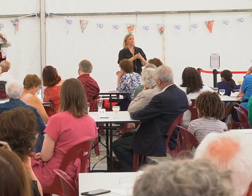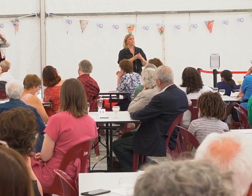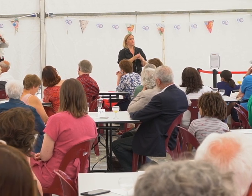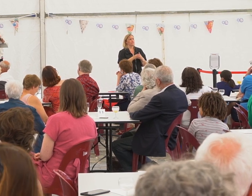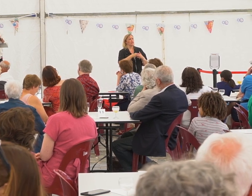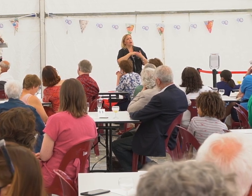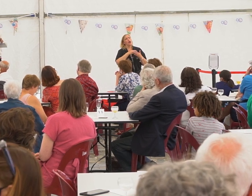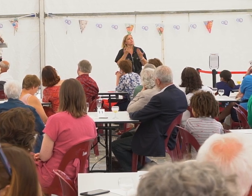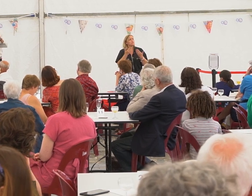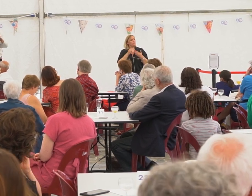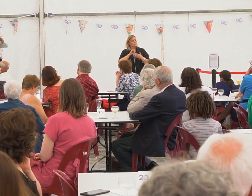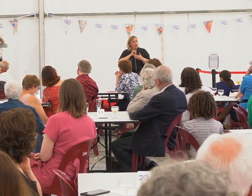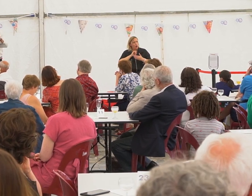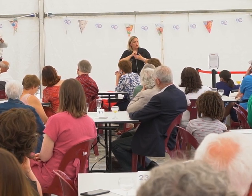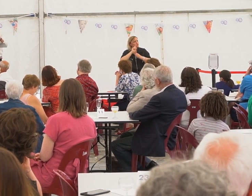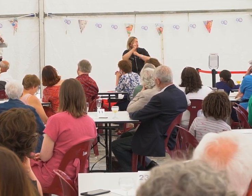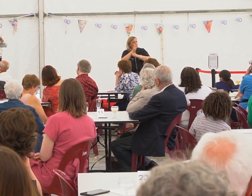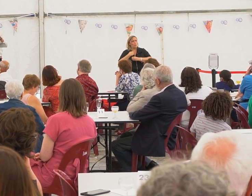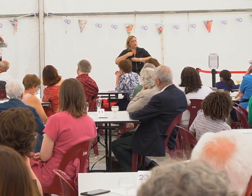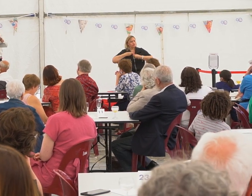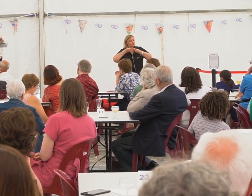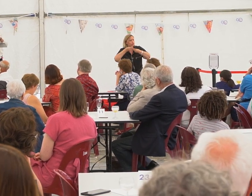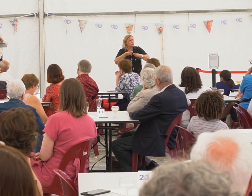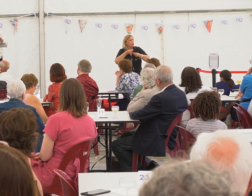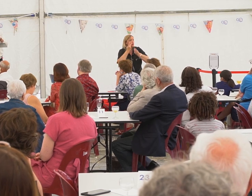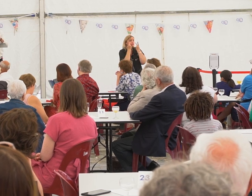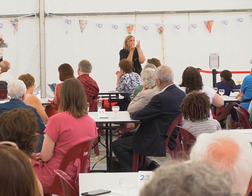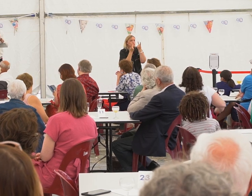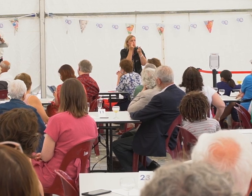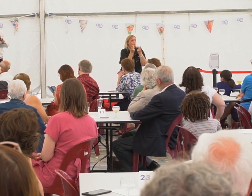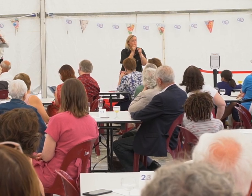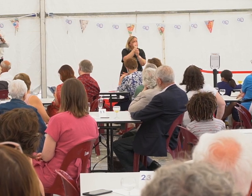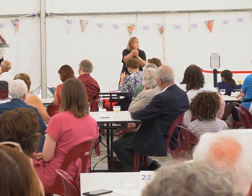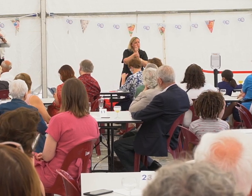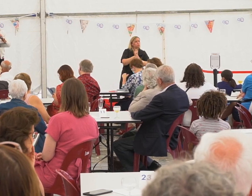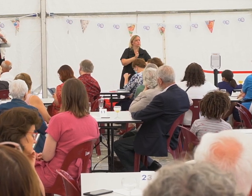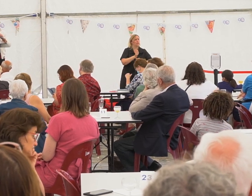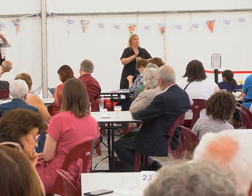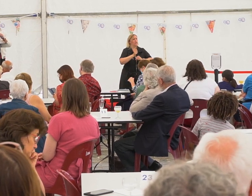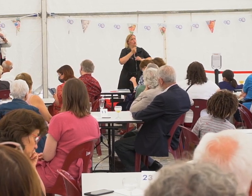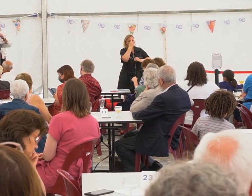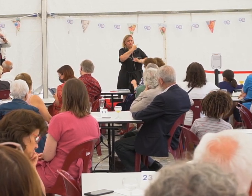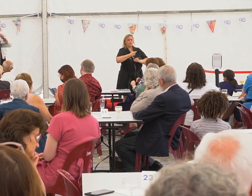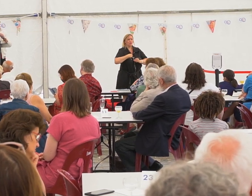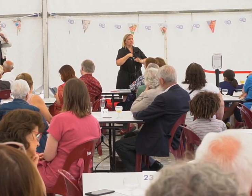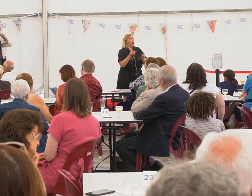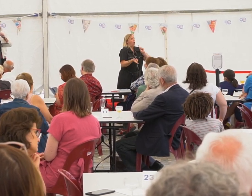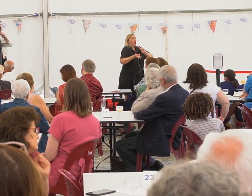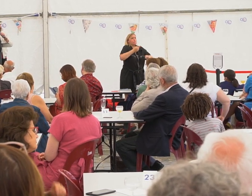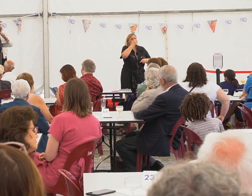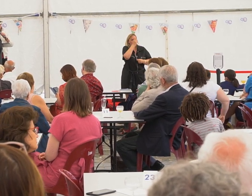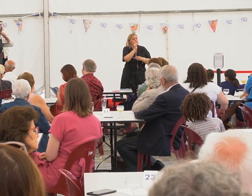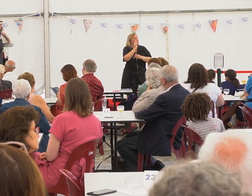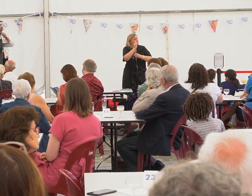et sculpteur, et dans ma vision, les crayons est une pièce indispensable de l'œuvre